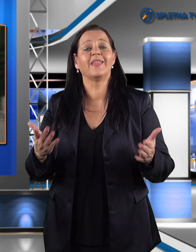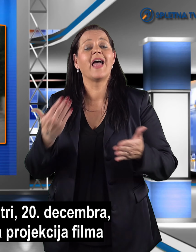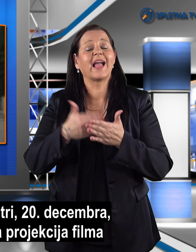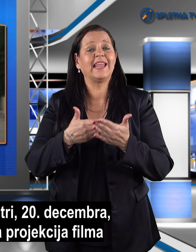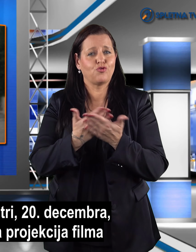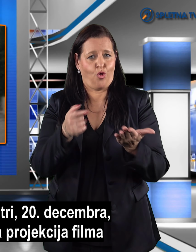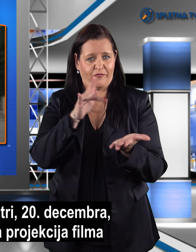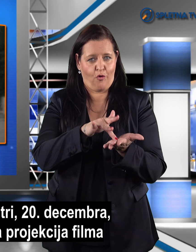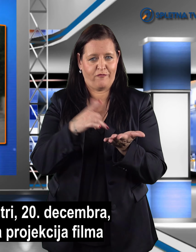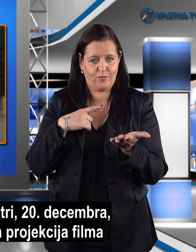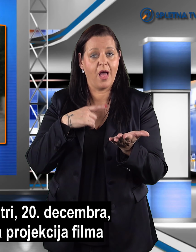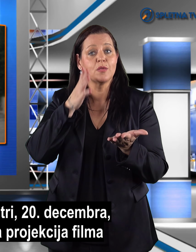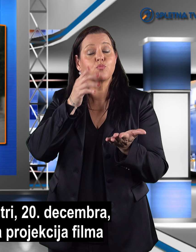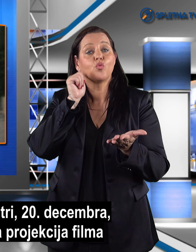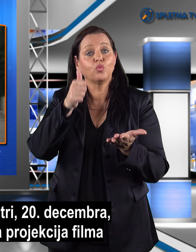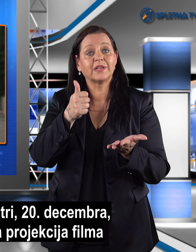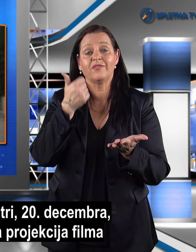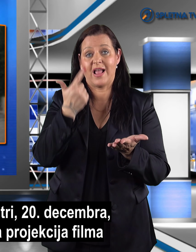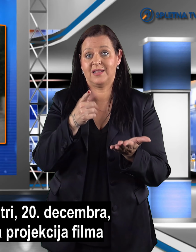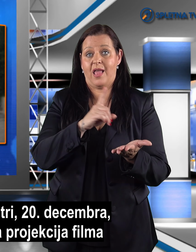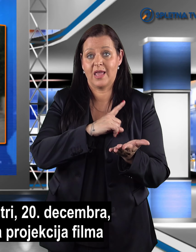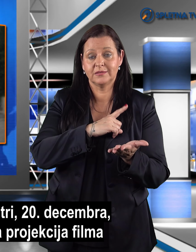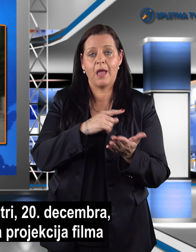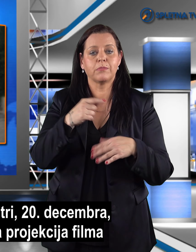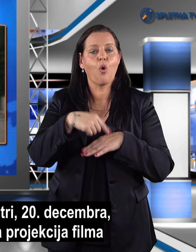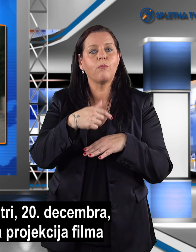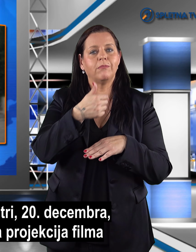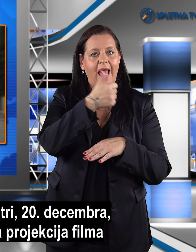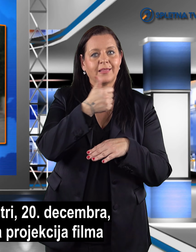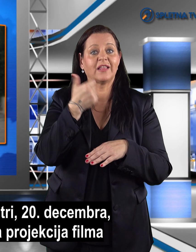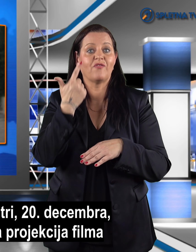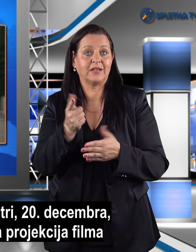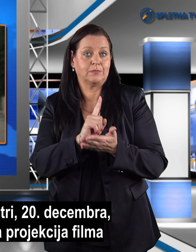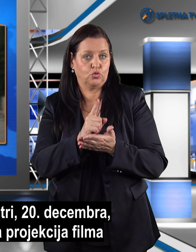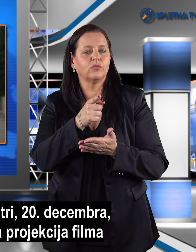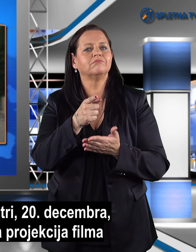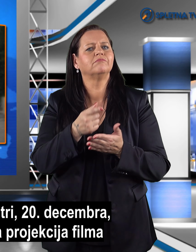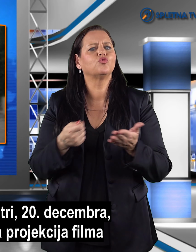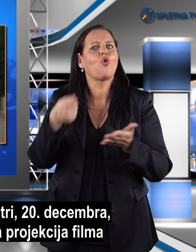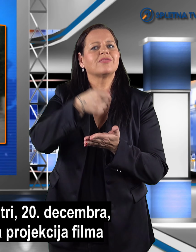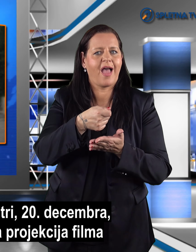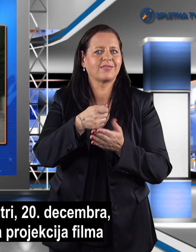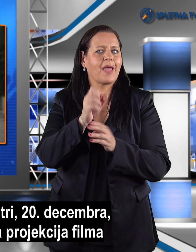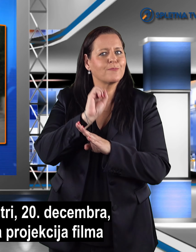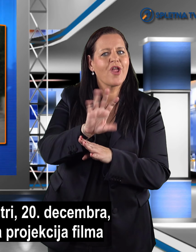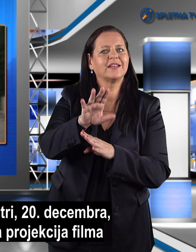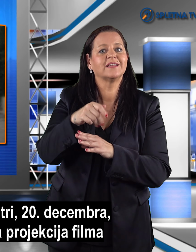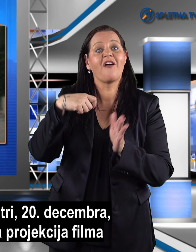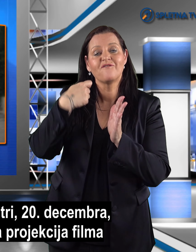V Kinodvoru bo jutri, 20. decembra ob 13:20, dodatna projekcija filma Belo se pere na 90